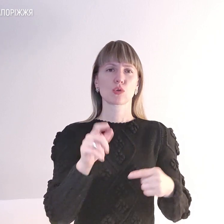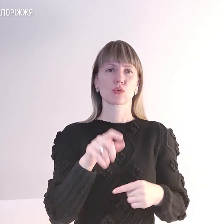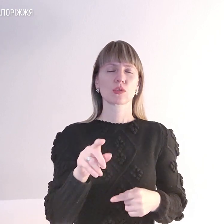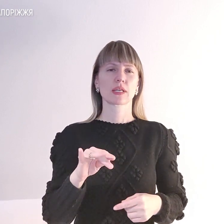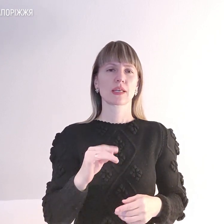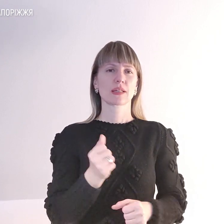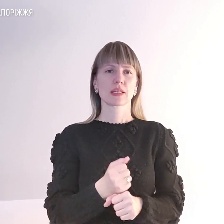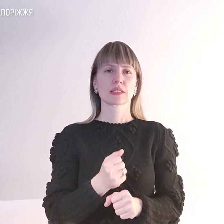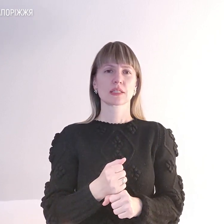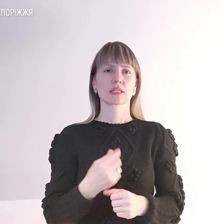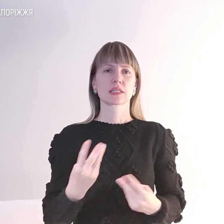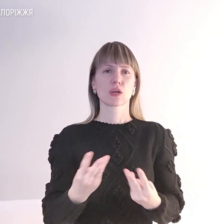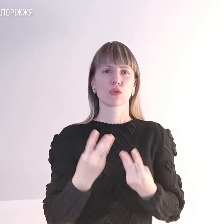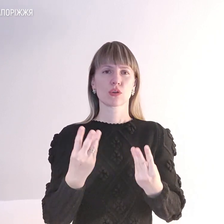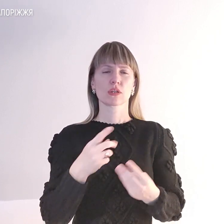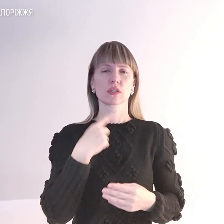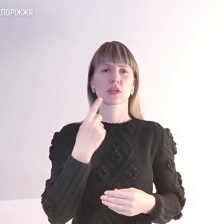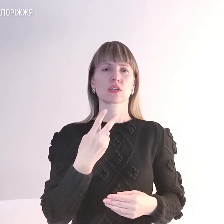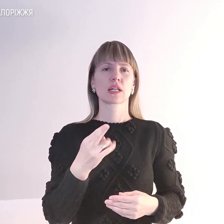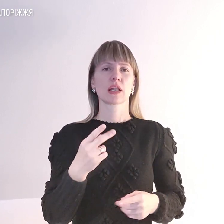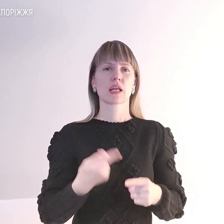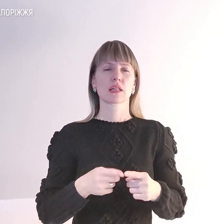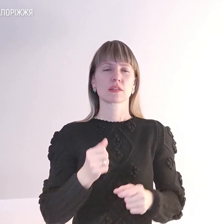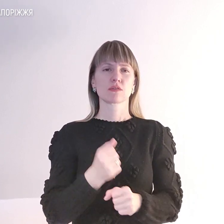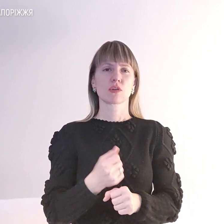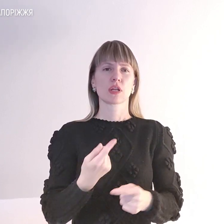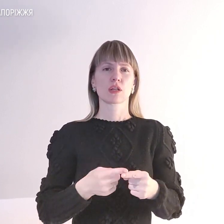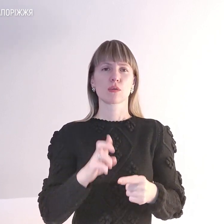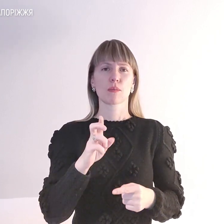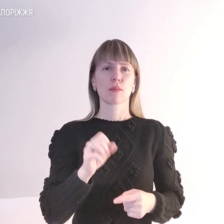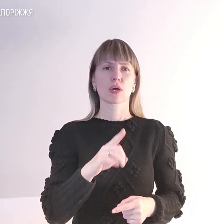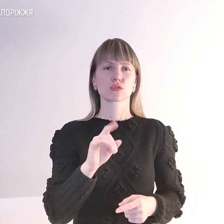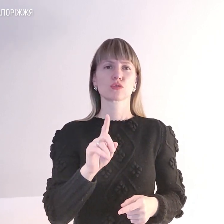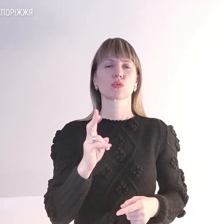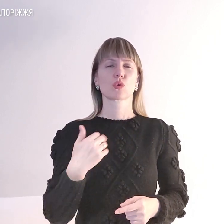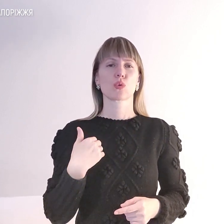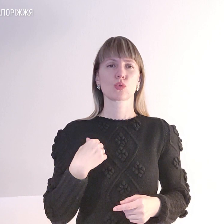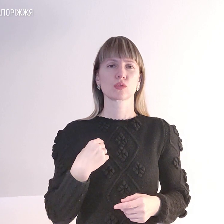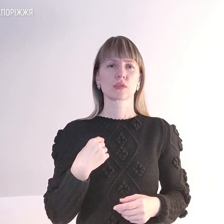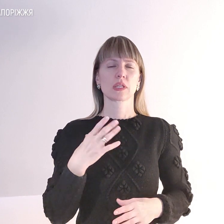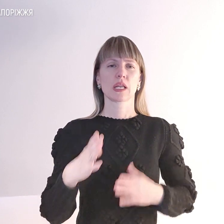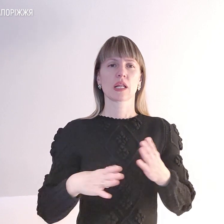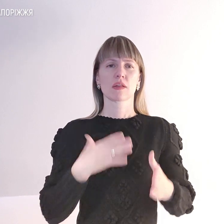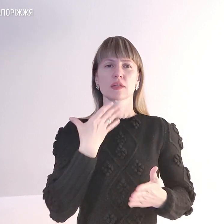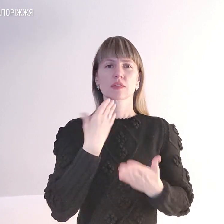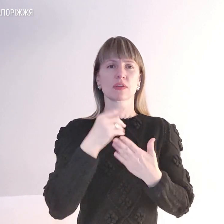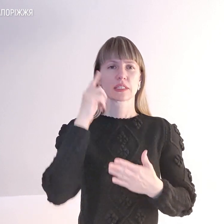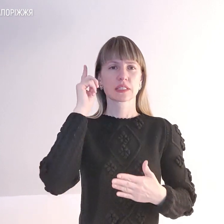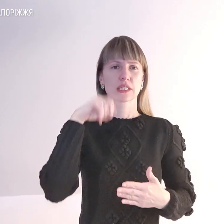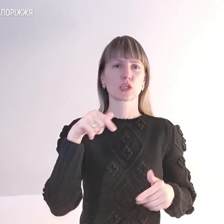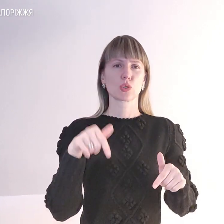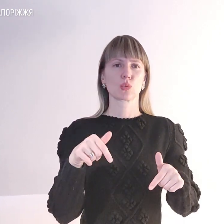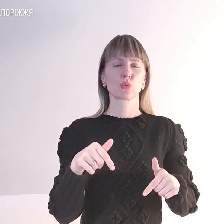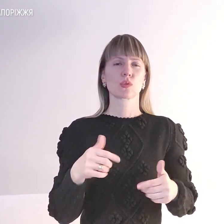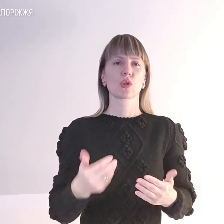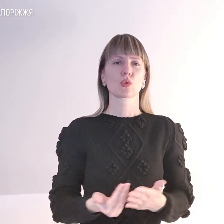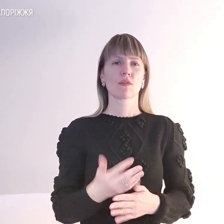спричинити загоряння. Каже, для цього створили цю базу, аби охочі відточували свої навички саме тут. Новини на Суспільному,